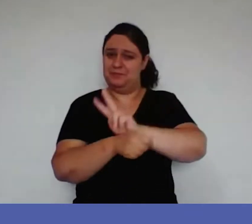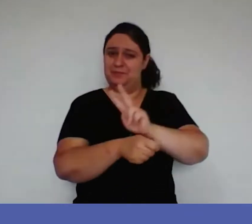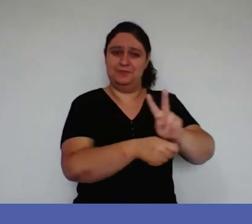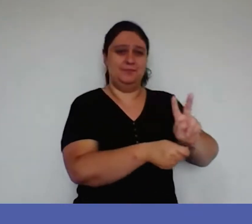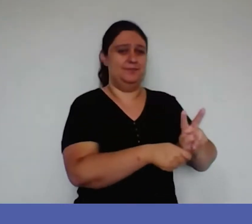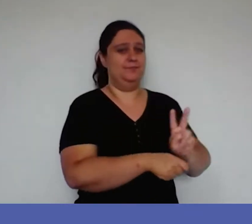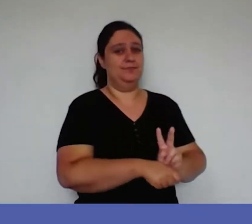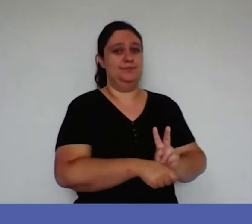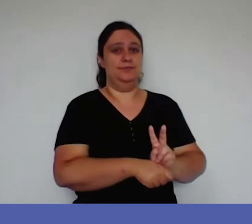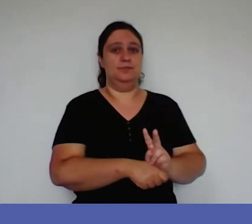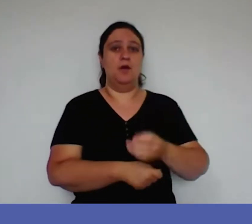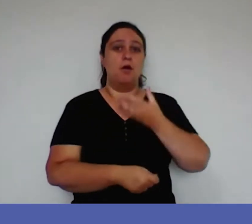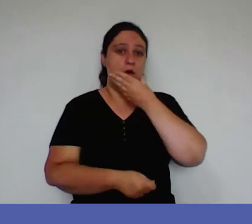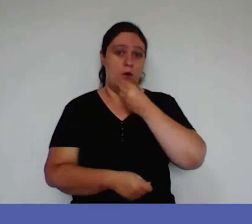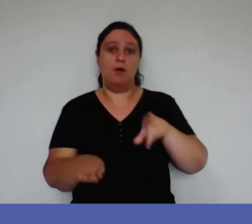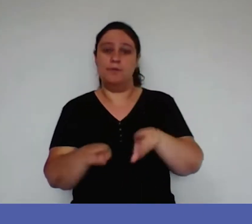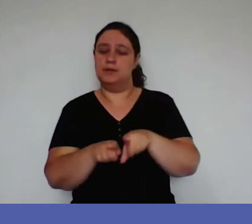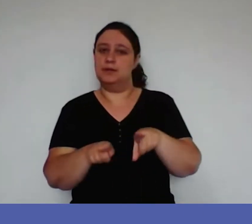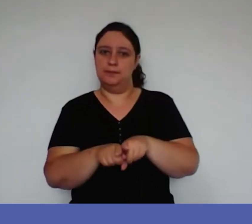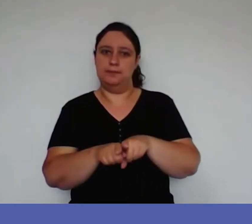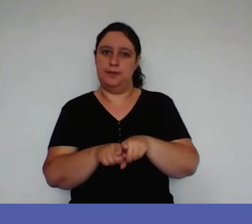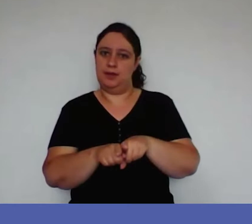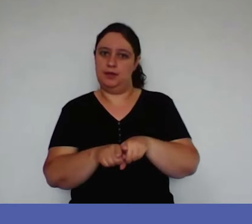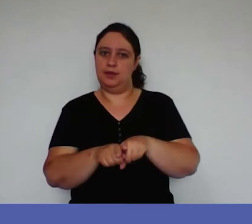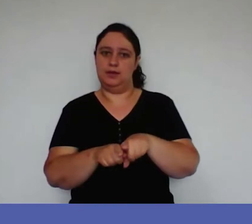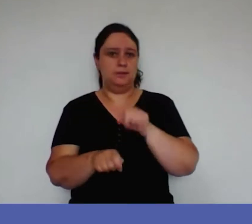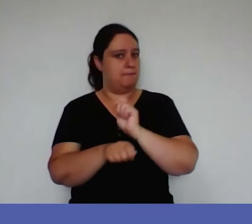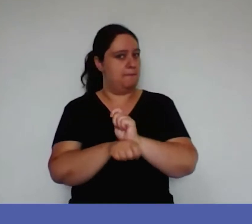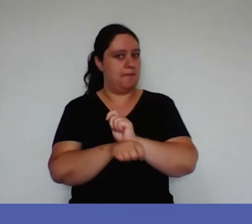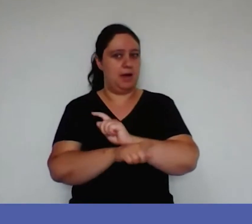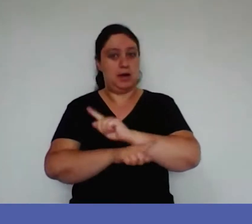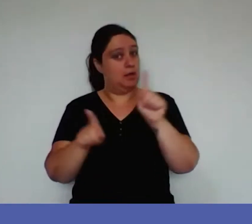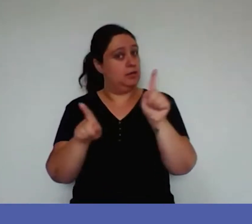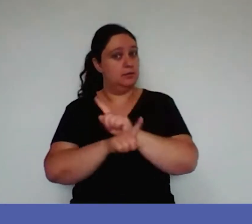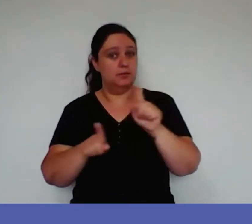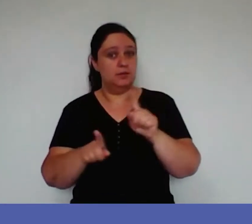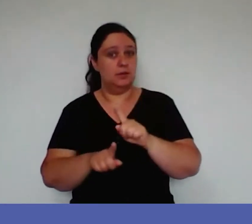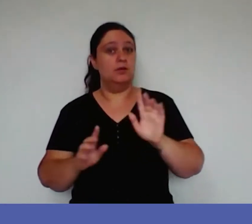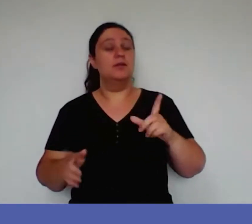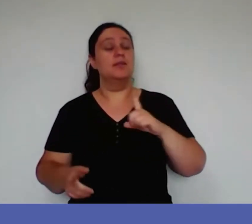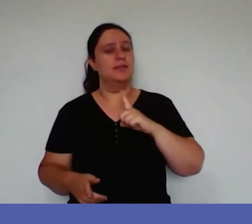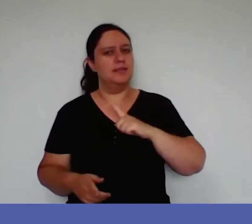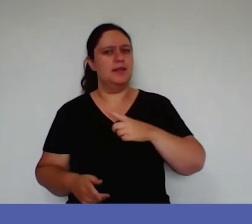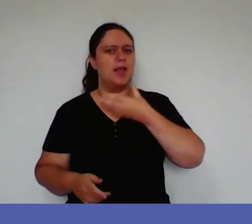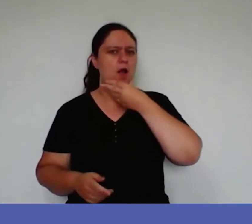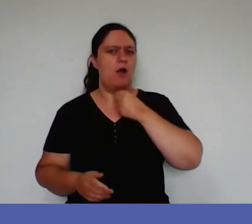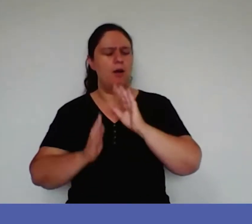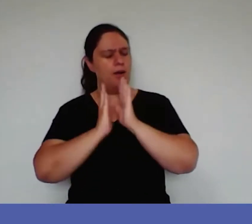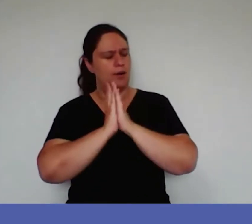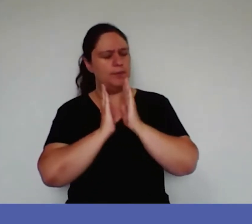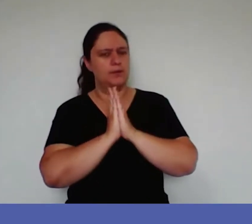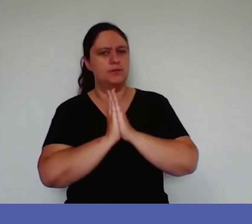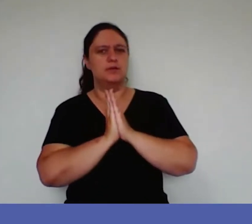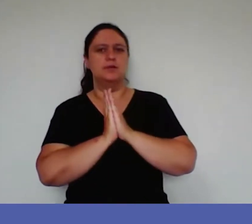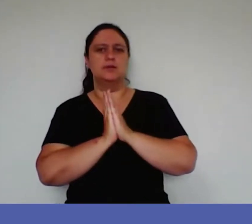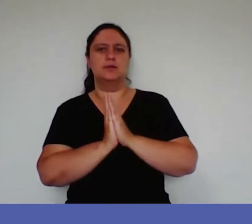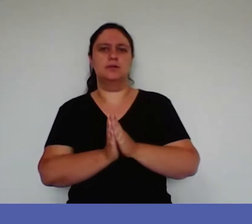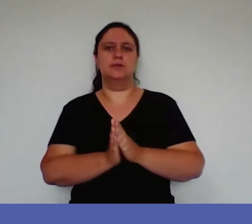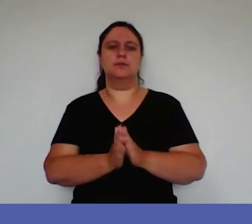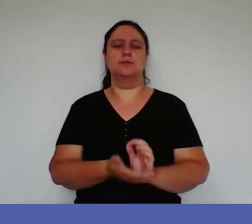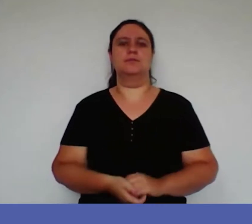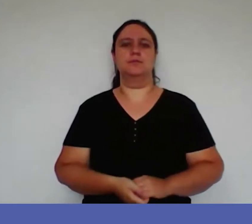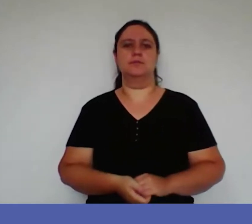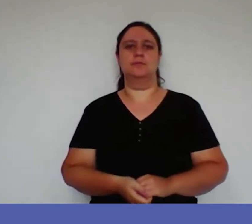não ficaram para trás. Hoje nós temos homem de oração. Irmãos, tudo isso visa o